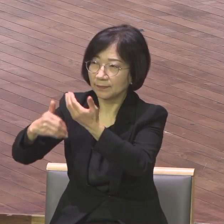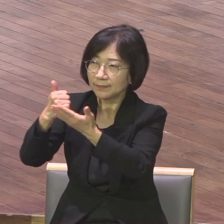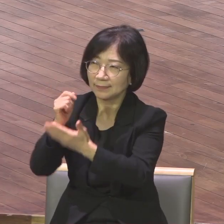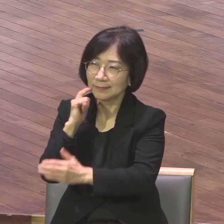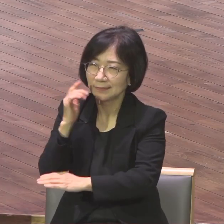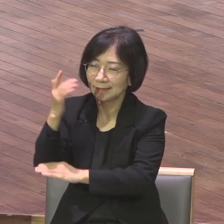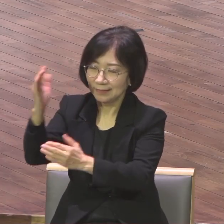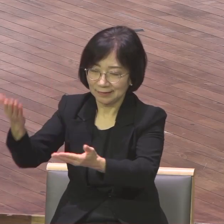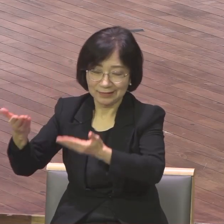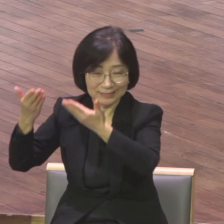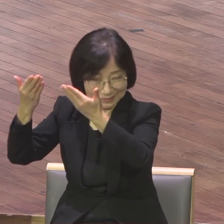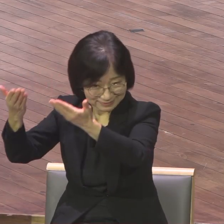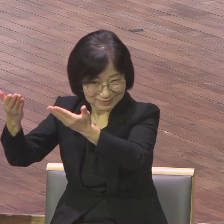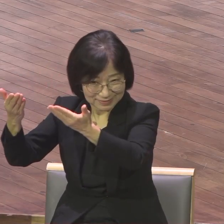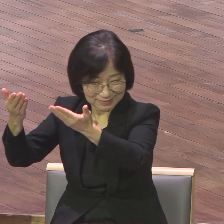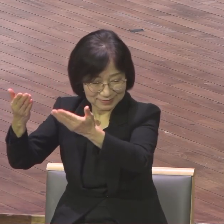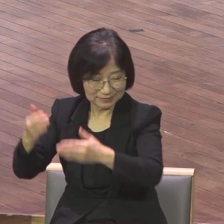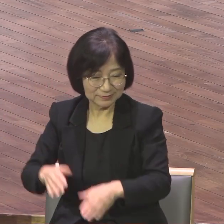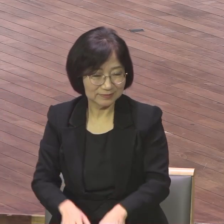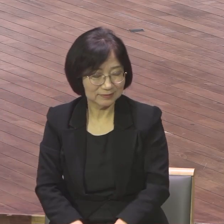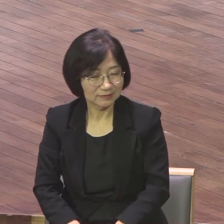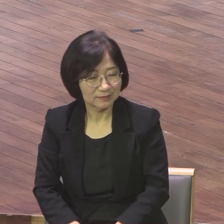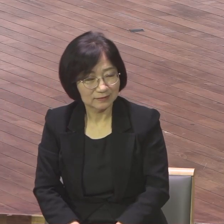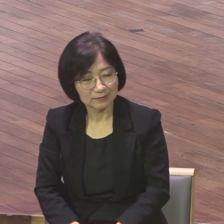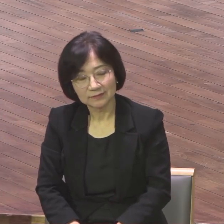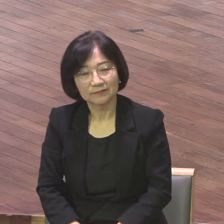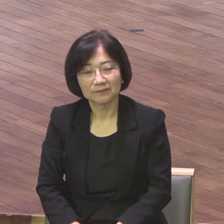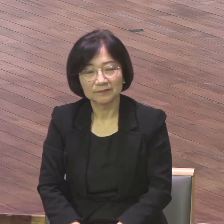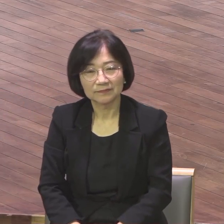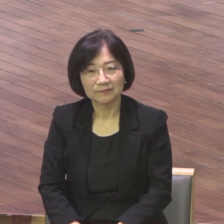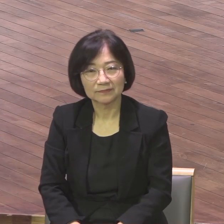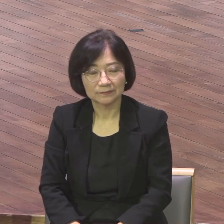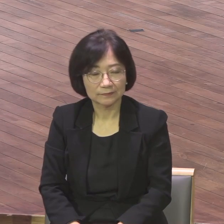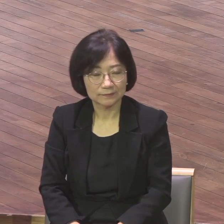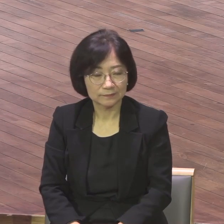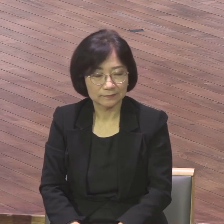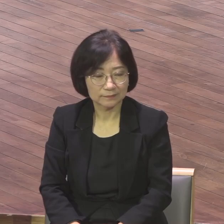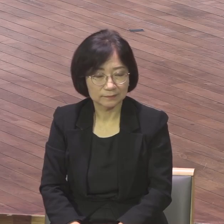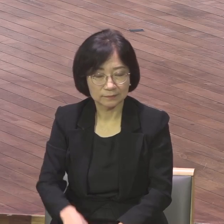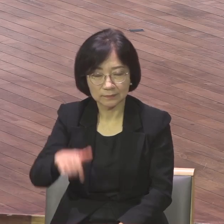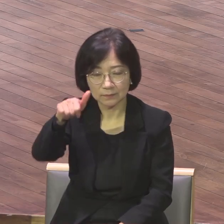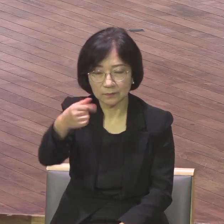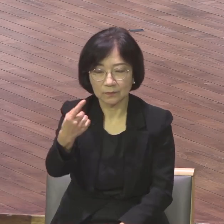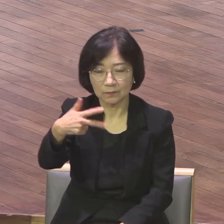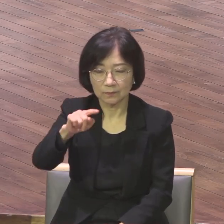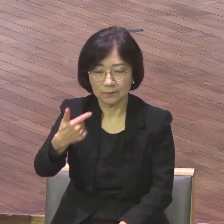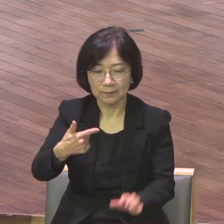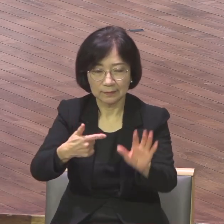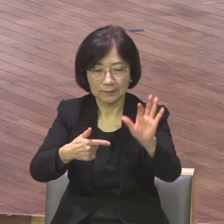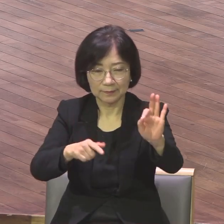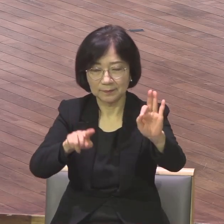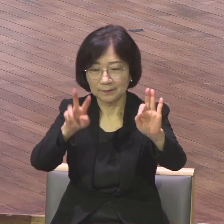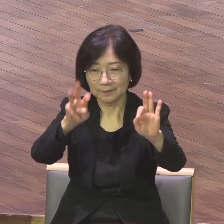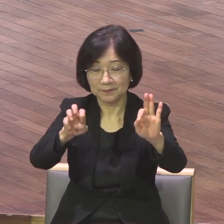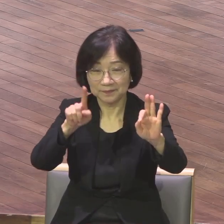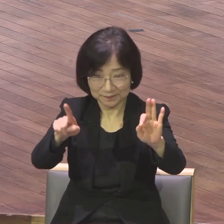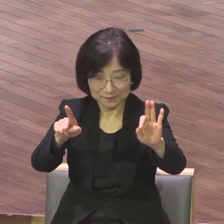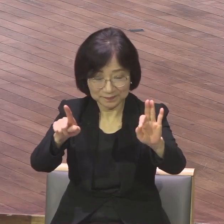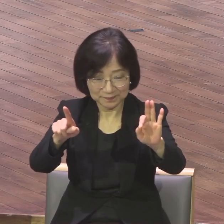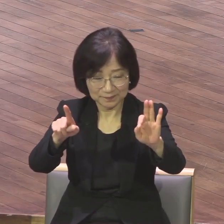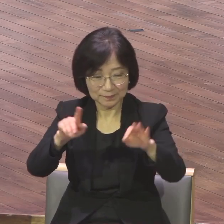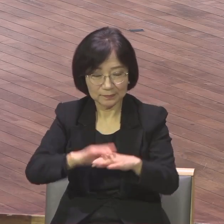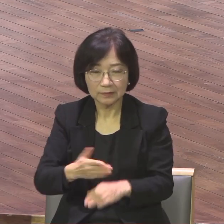몸으로 하나님께 영광을 돌리라. 우리 몸으로 하나님께 영광 돌리라. 고린도전서 10장 31절에는 그런즉